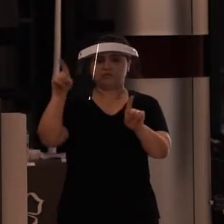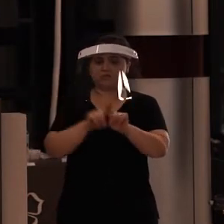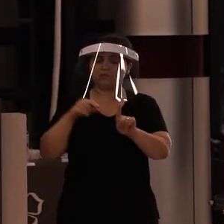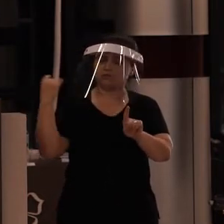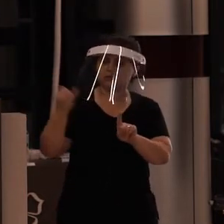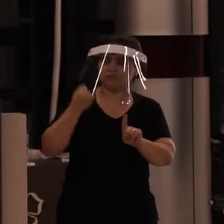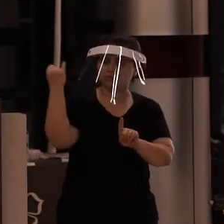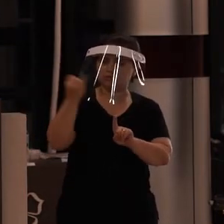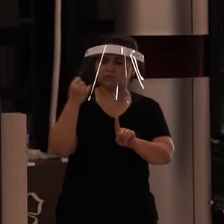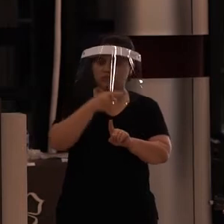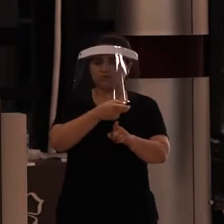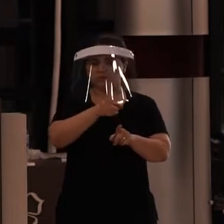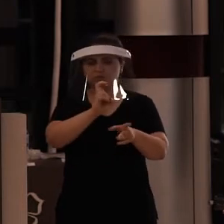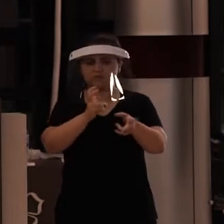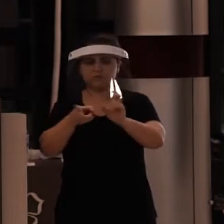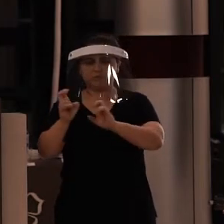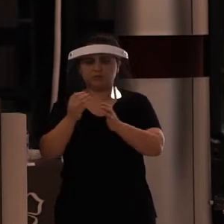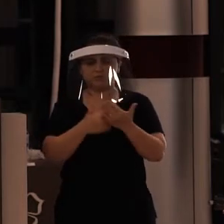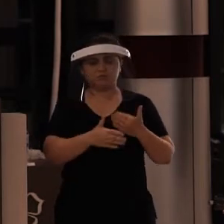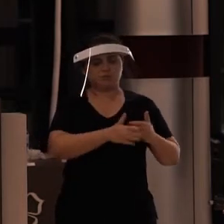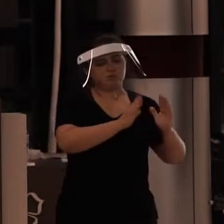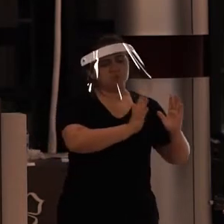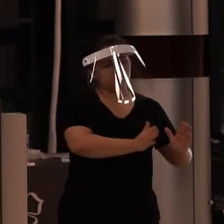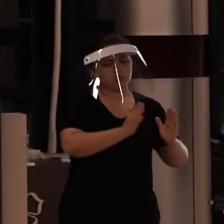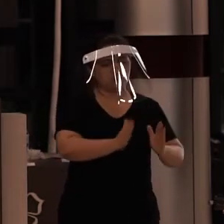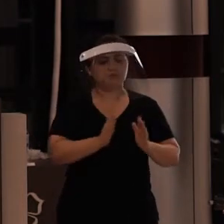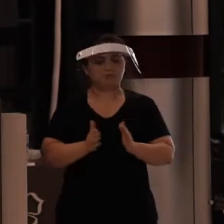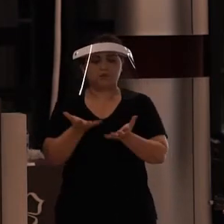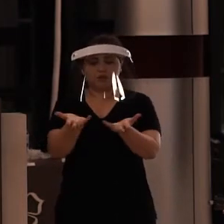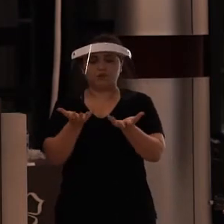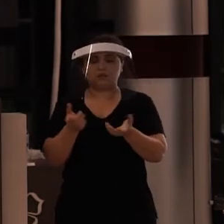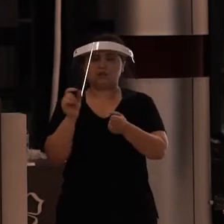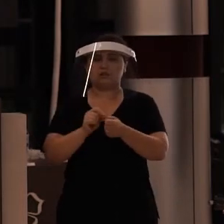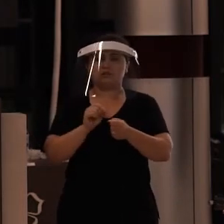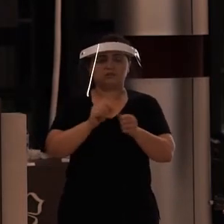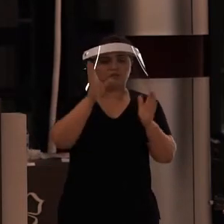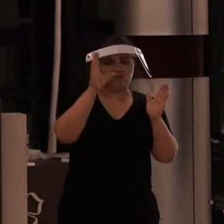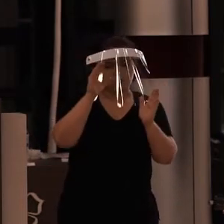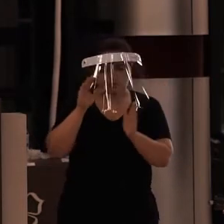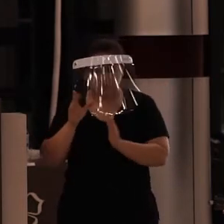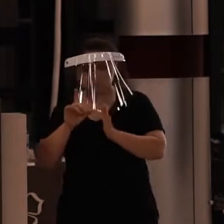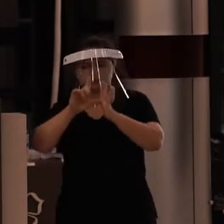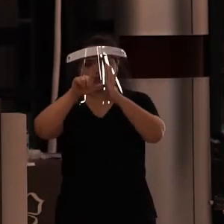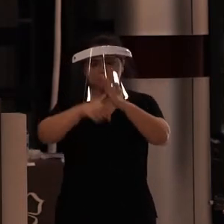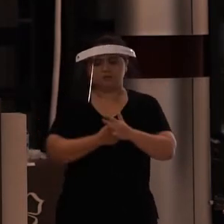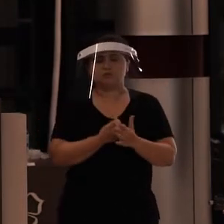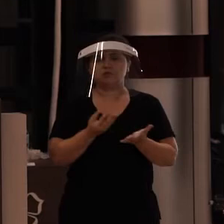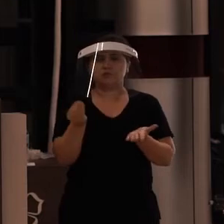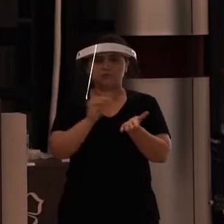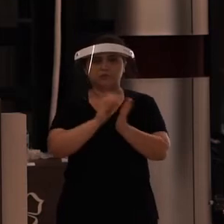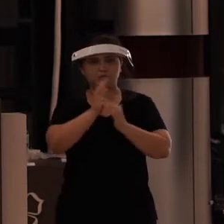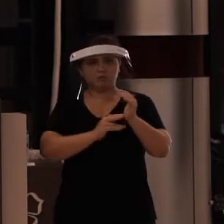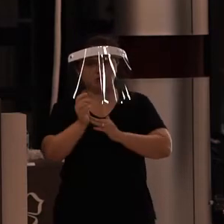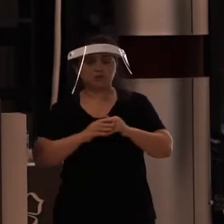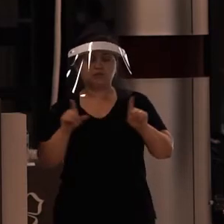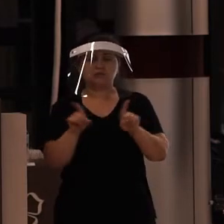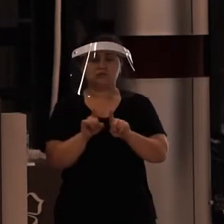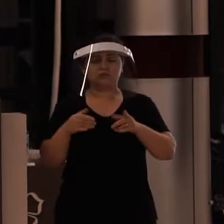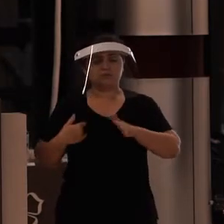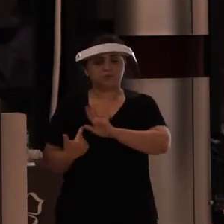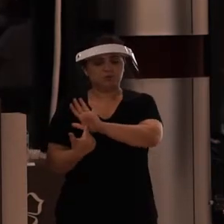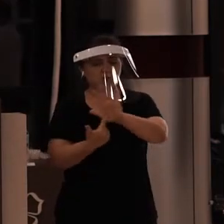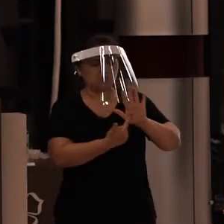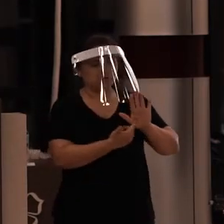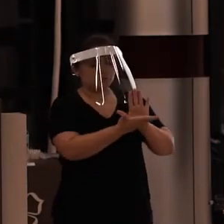Então vocês percebam que está tudo aí o passo a passo para quem quiser fazer a sua inspeção de campo. Eu trouxe para vocês